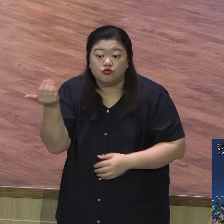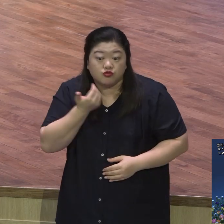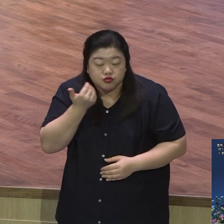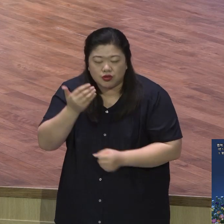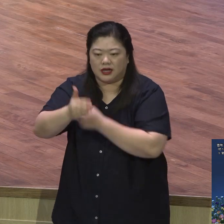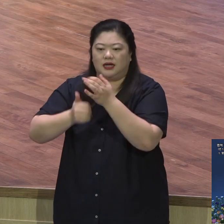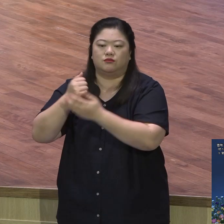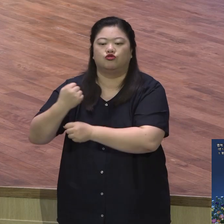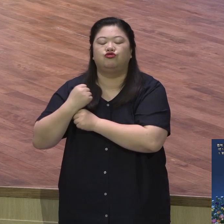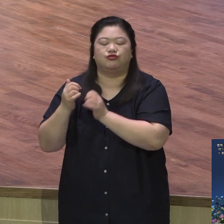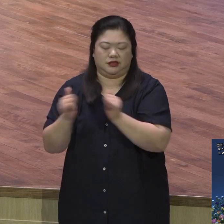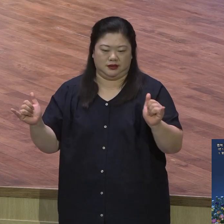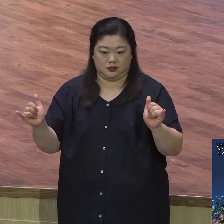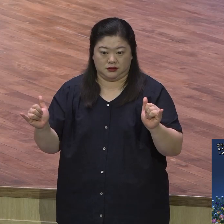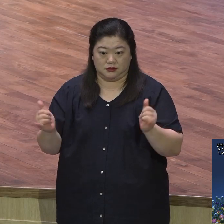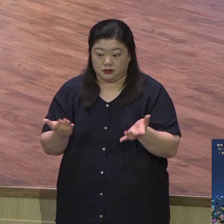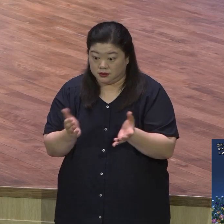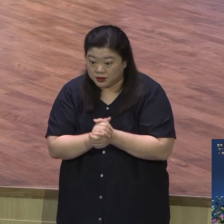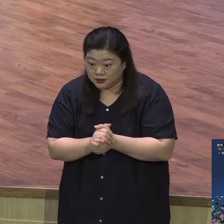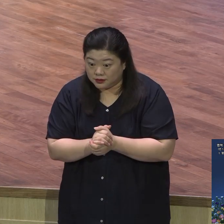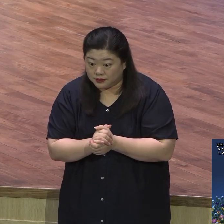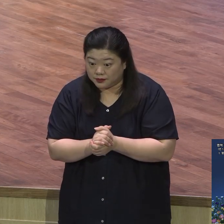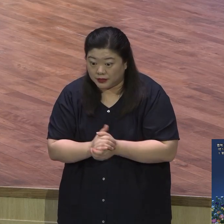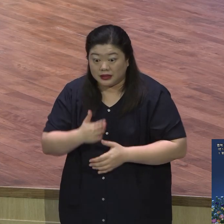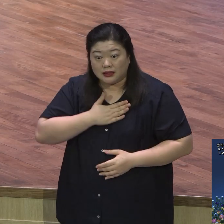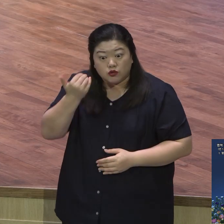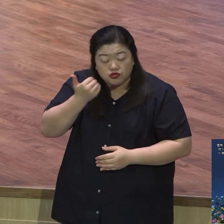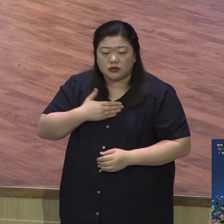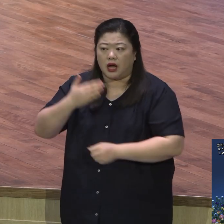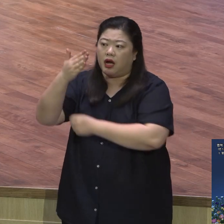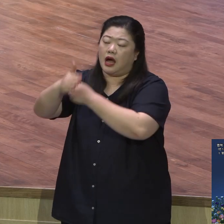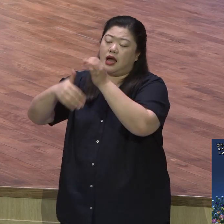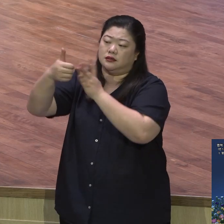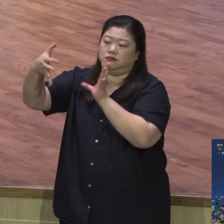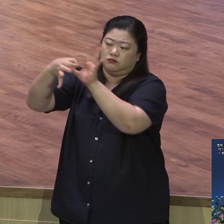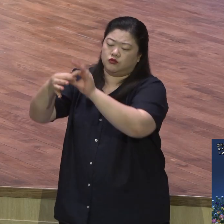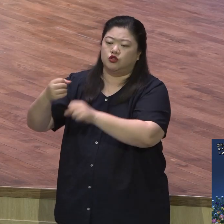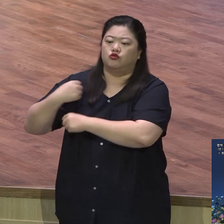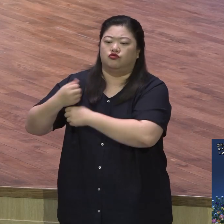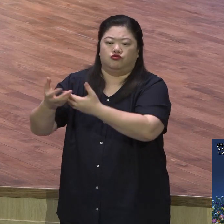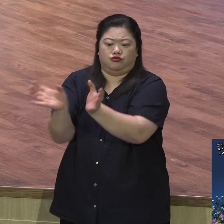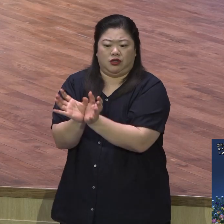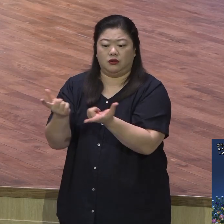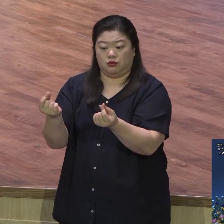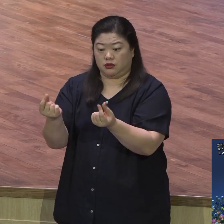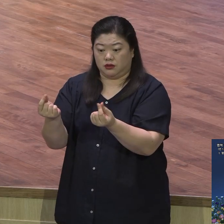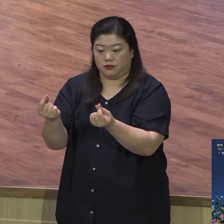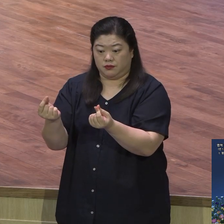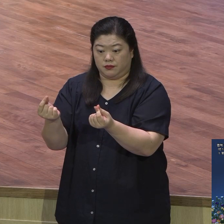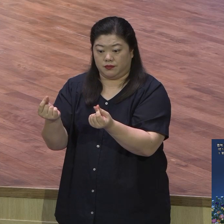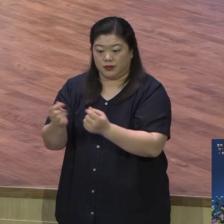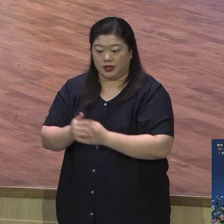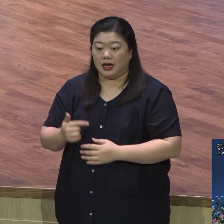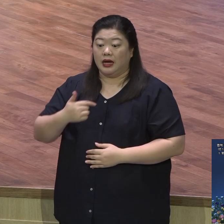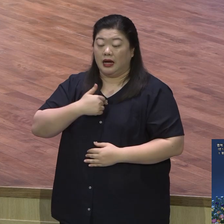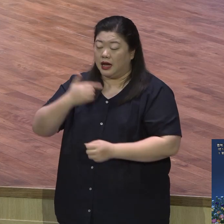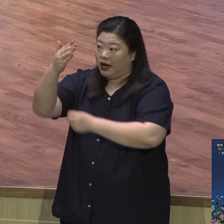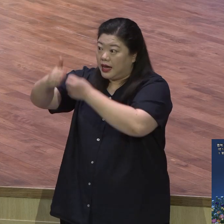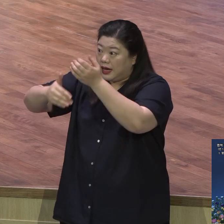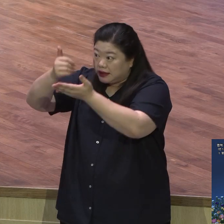군대란 말이에요. 아멘. 하나님의 군대라고요. 우리 구원받은 하나님의 자녀는 하나님의 군사로 우리가